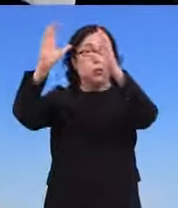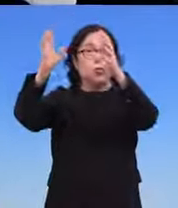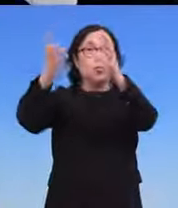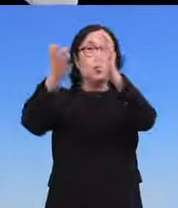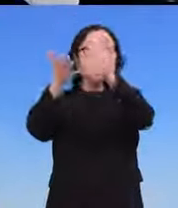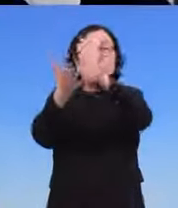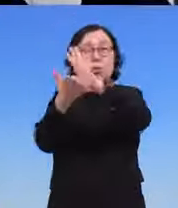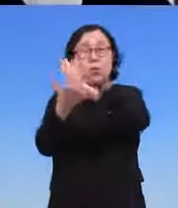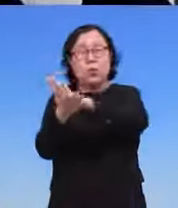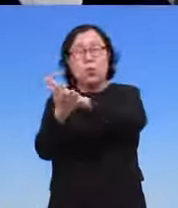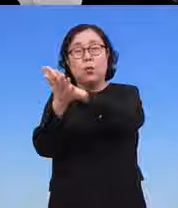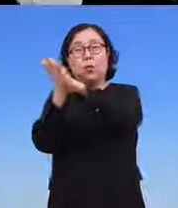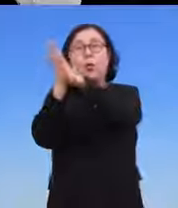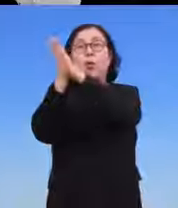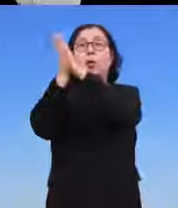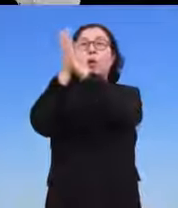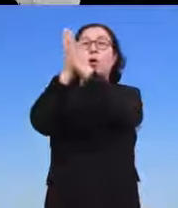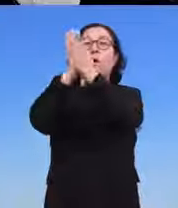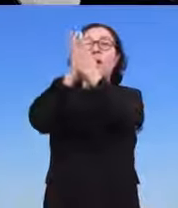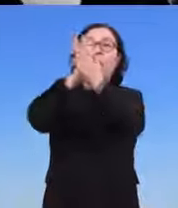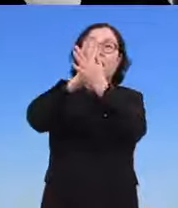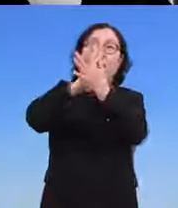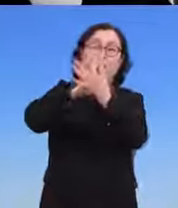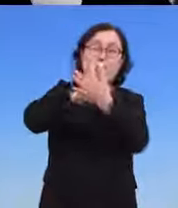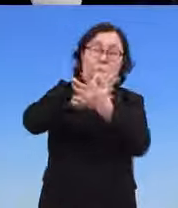천국으로 화하도다.